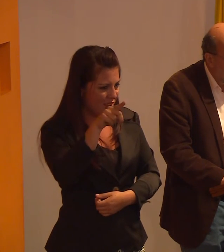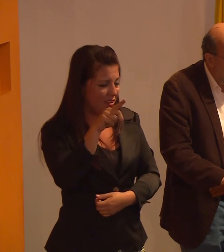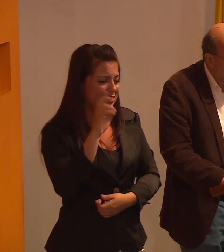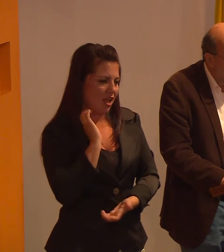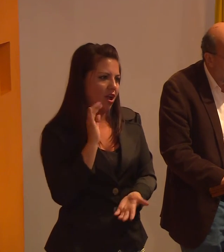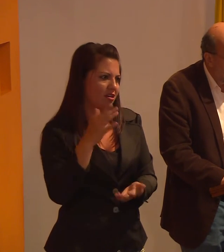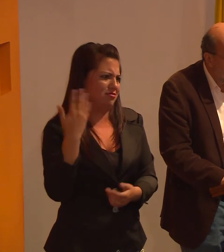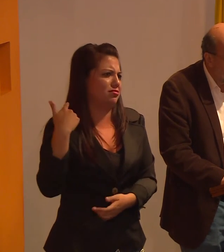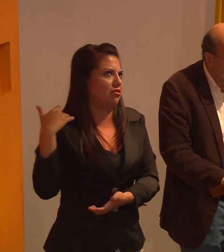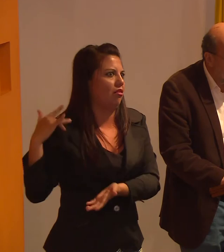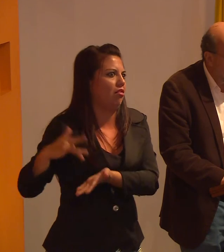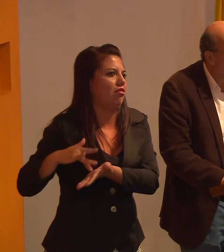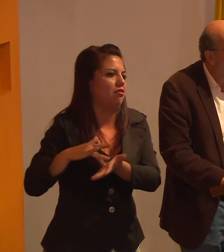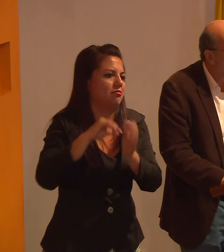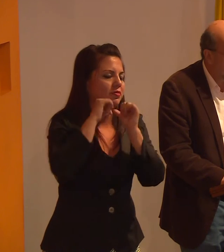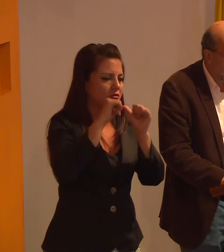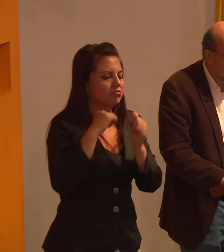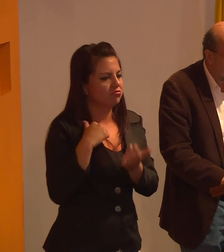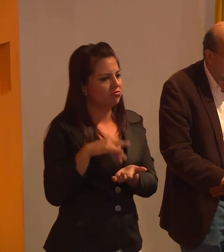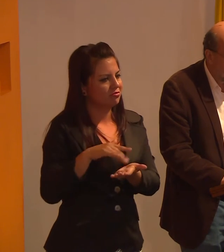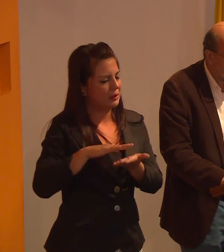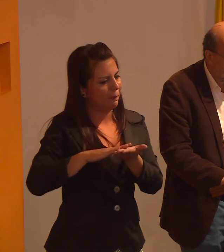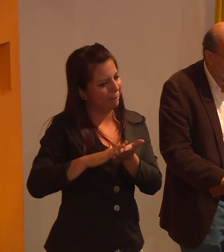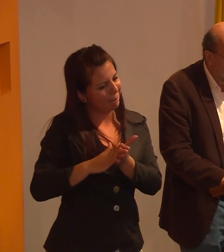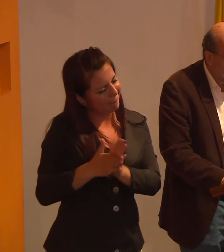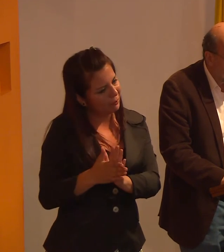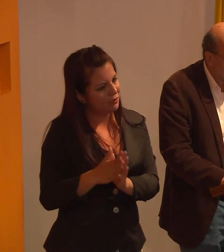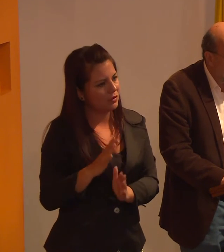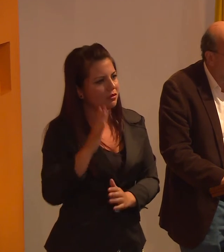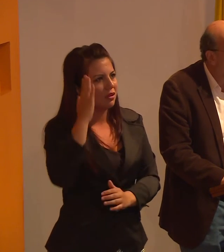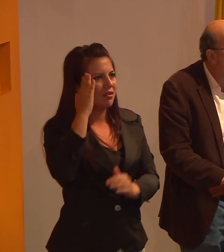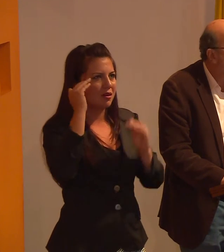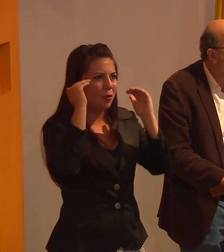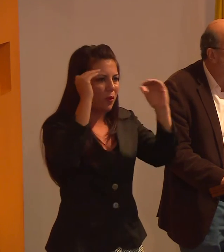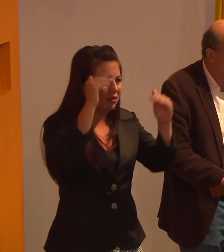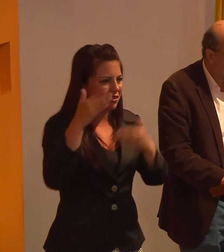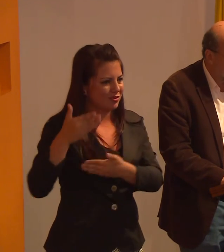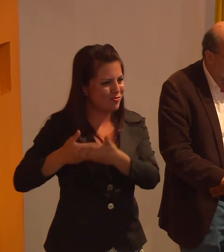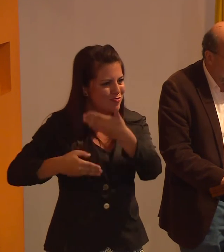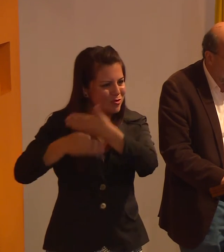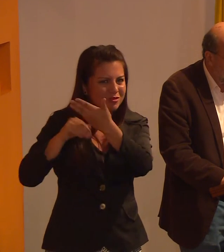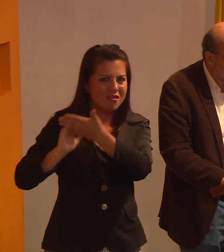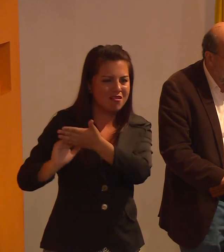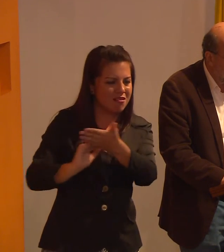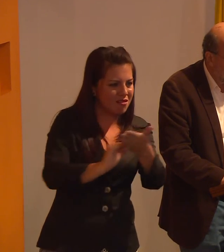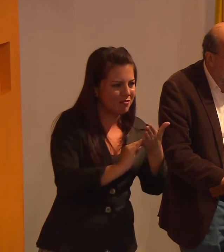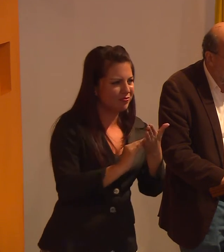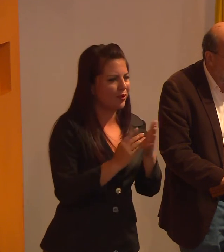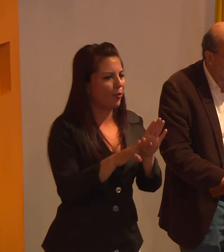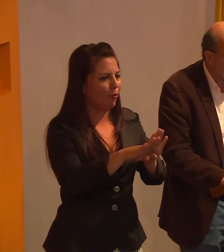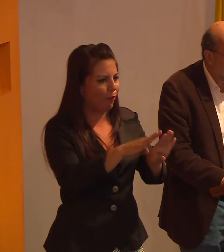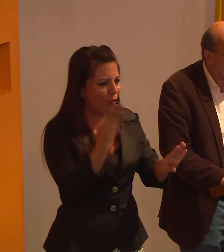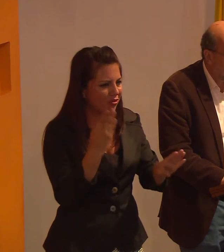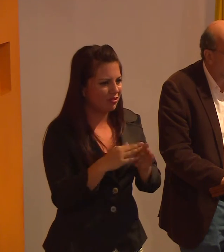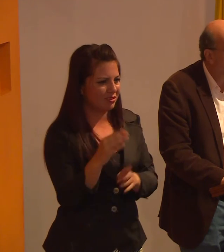Se adecuaron cubiertas y muros a la vista, se repararon puertas, baterías